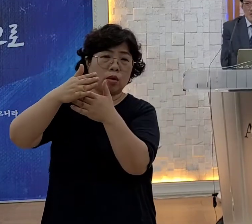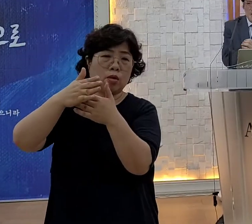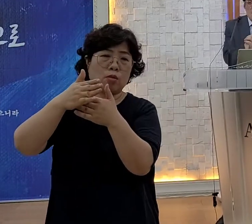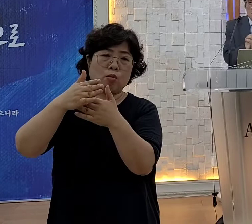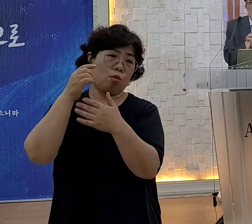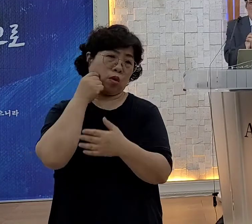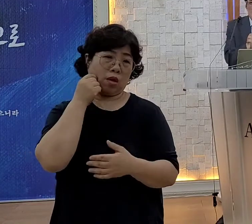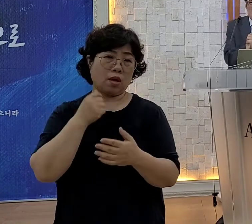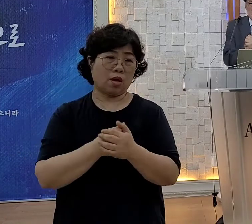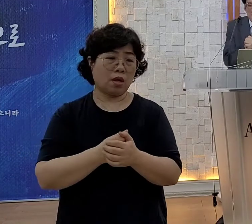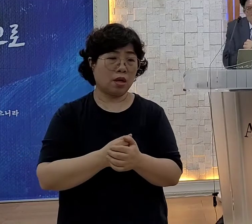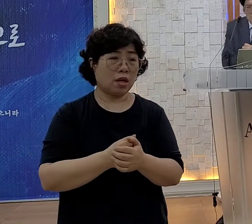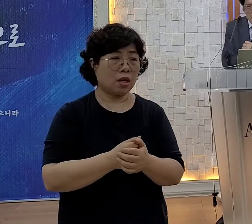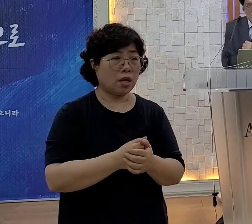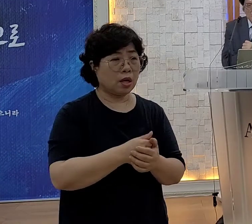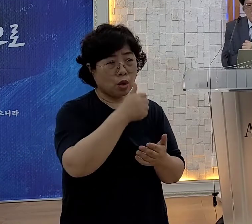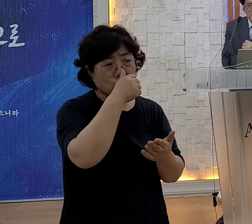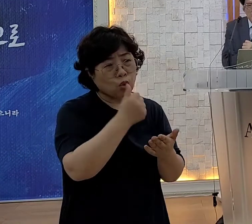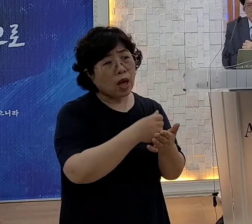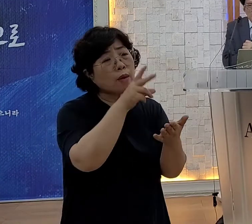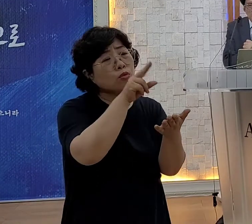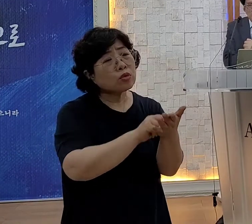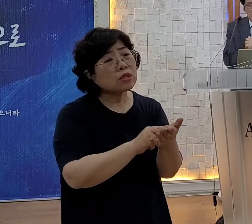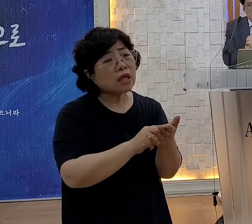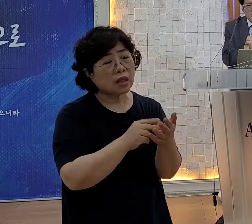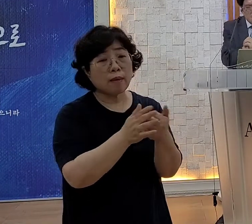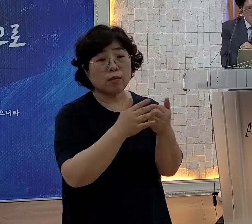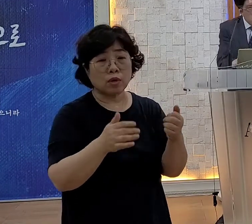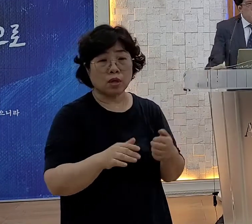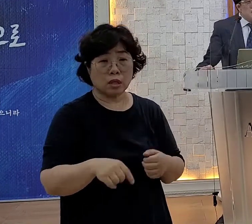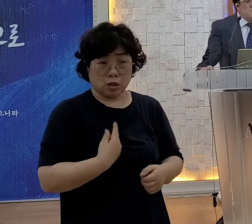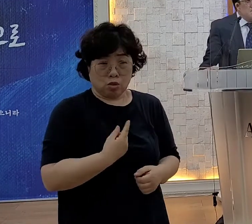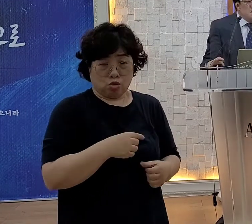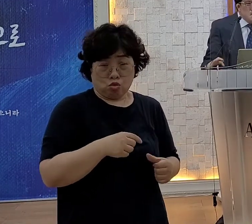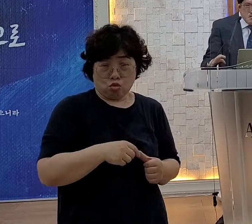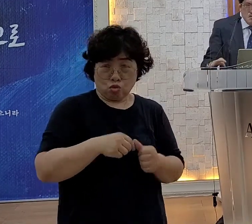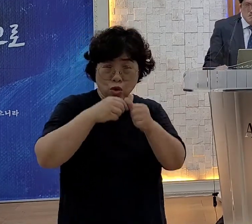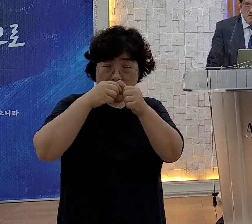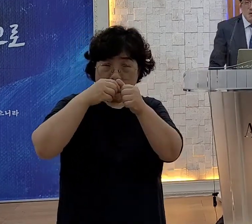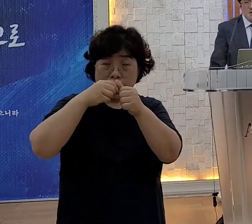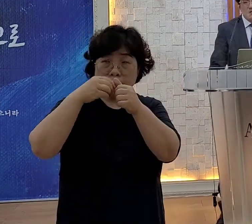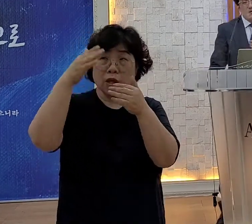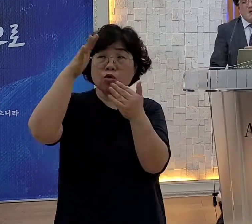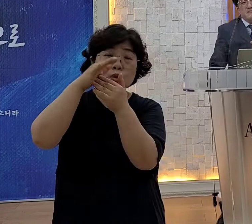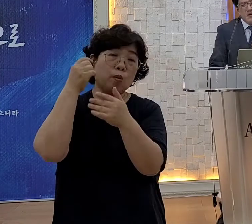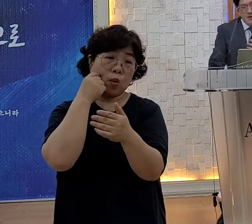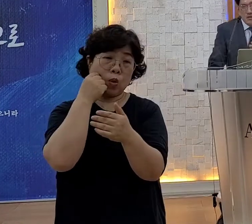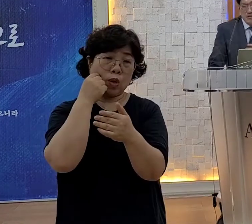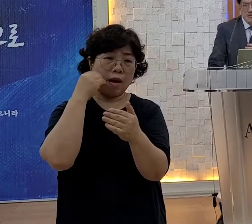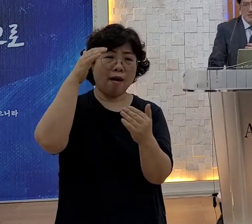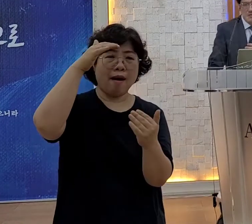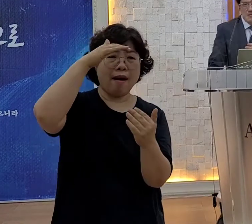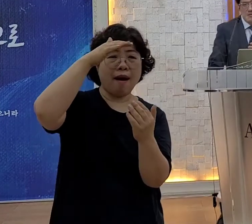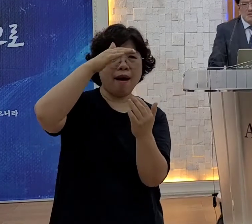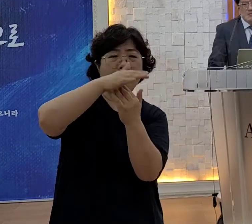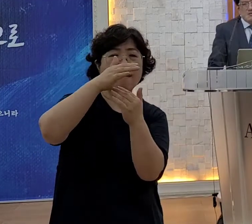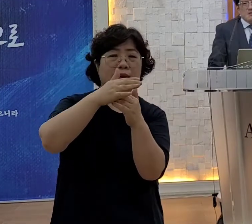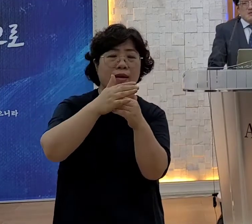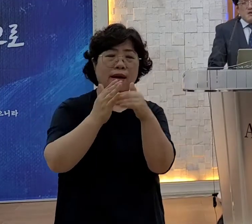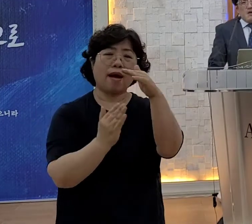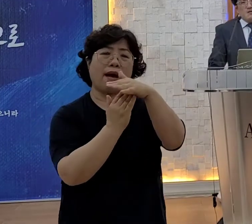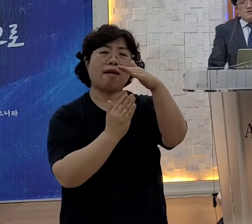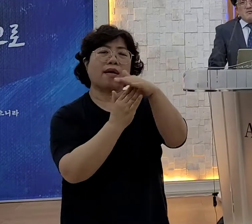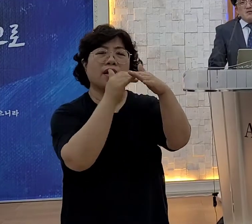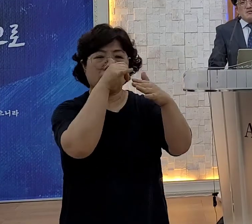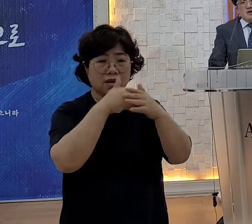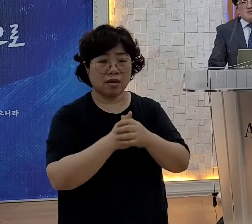라는 우리의 이 죄 문제 안에서 우리가 스스로 구원받을 수 없는 이 우리의 이 한계 안에서